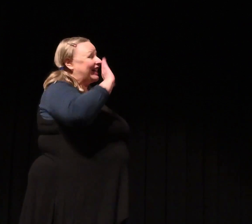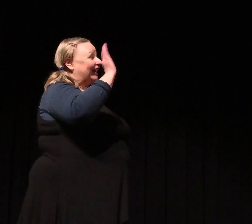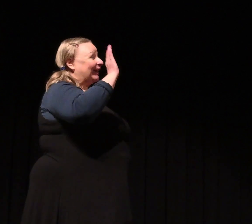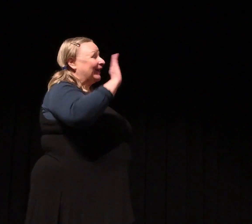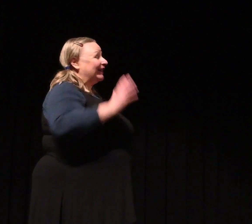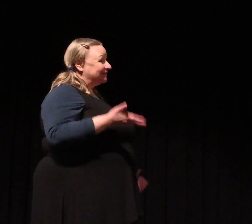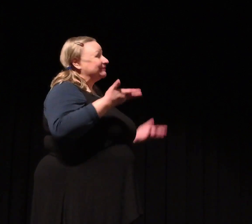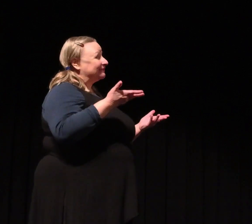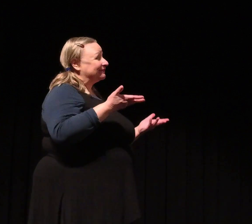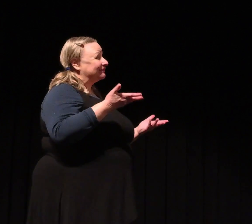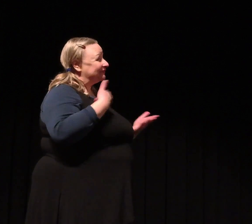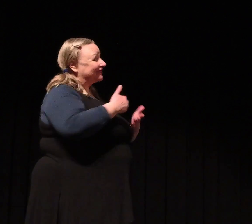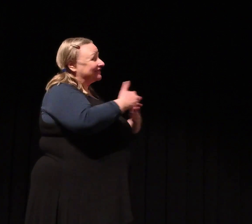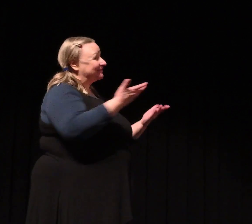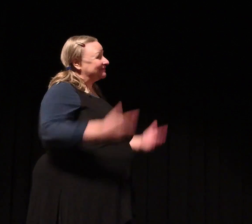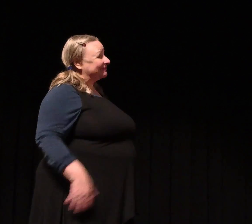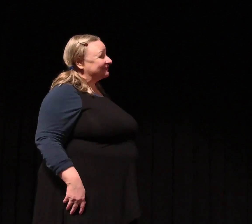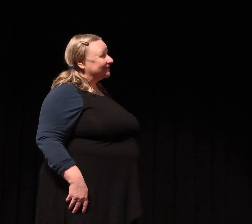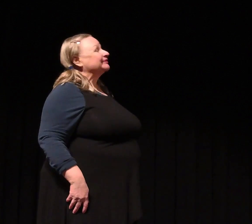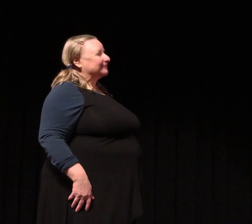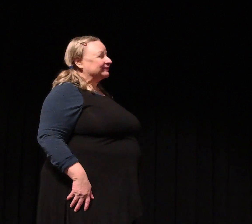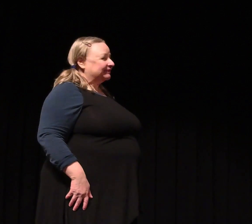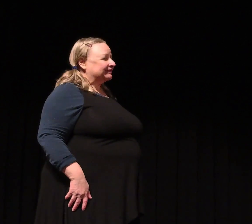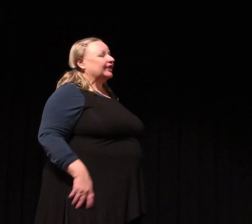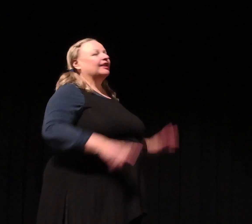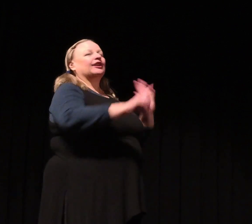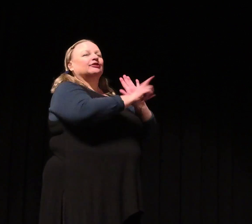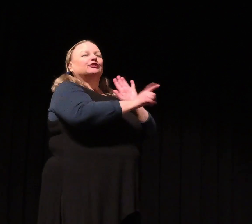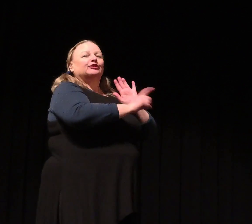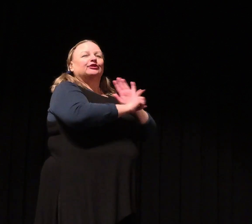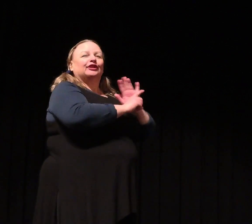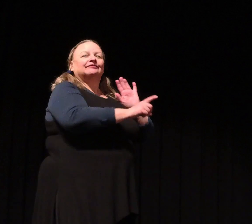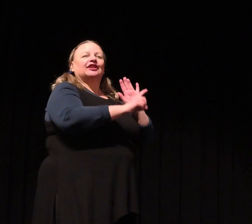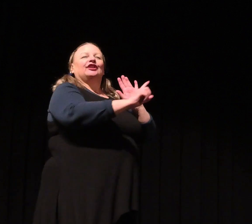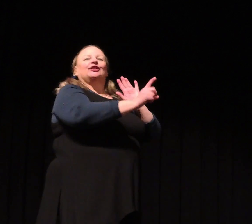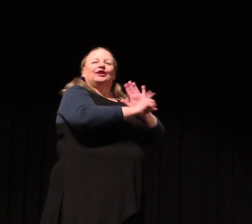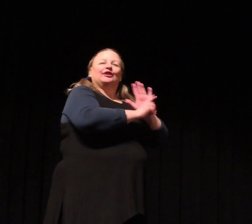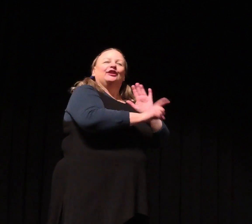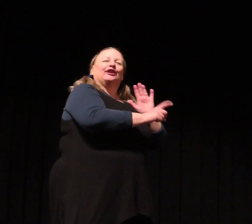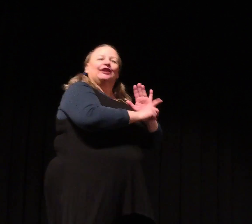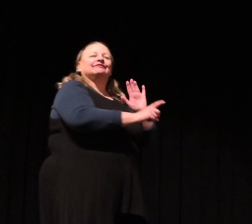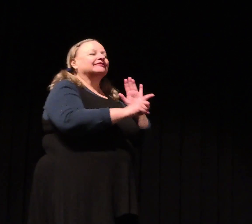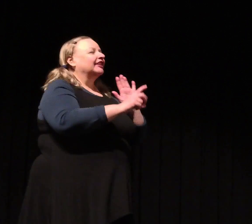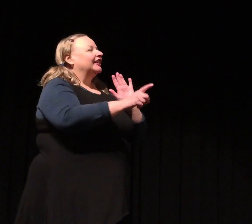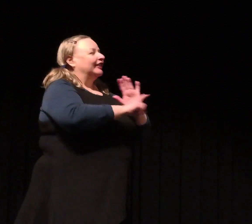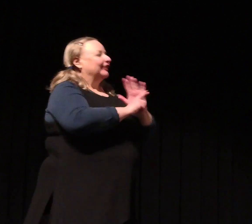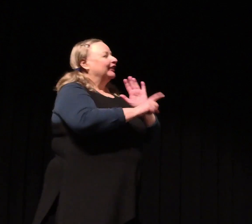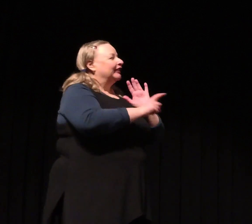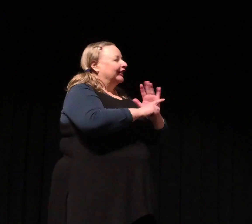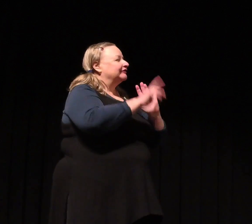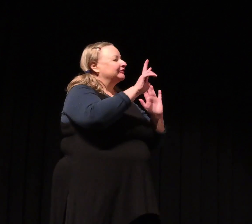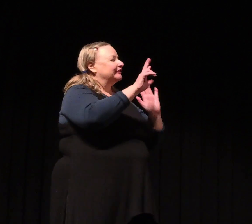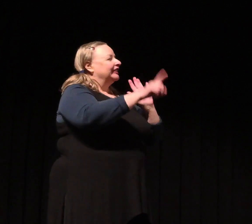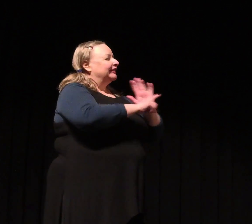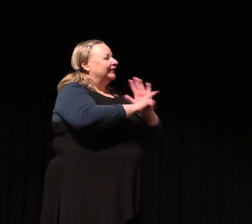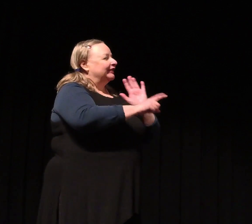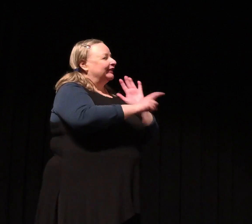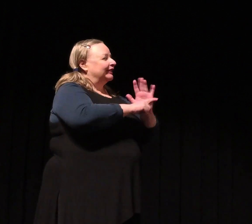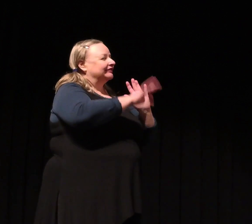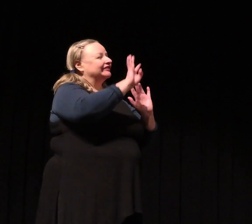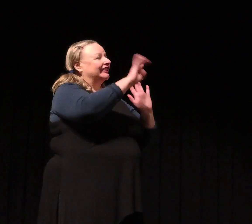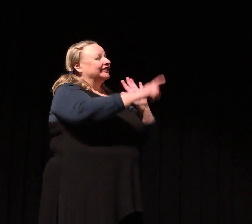Allô? Je suis l'interprète. Comment je peux vous aider? Ah oui, une sonnerie, 2 sonneries,